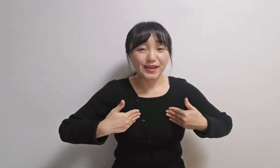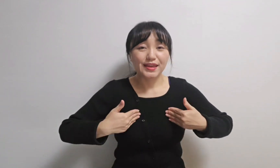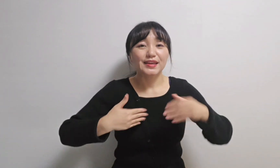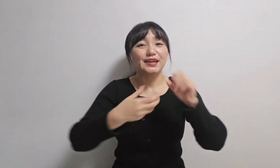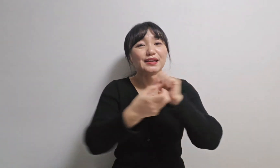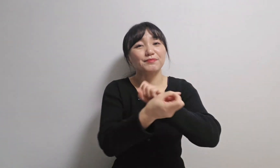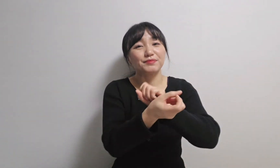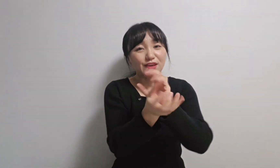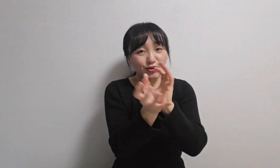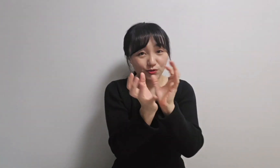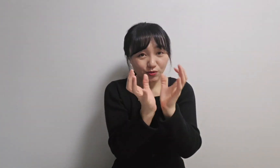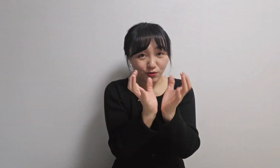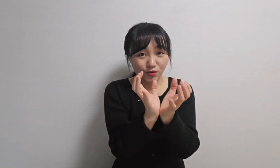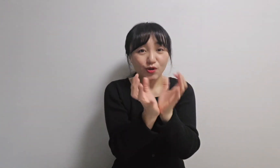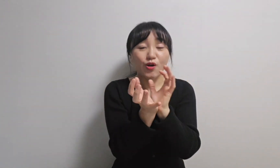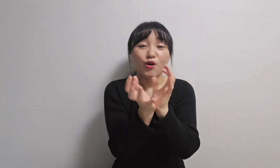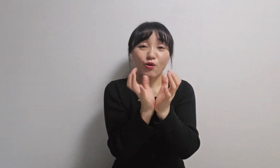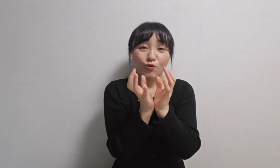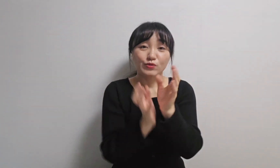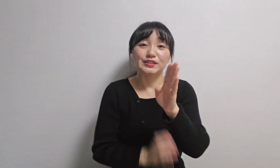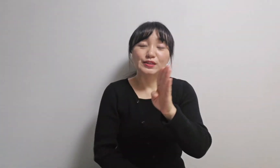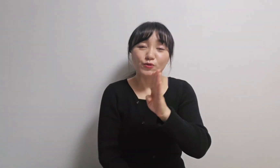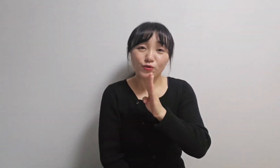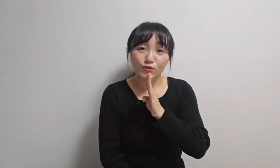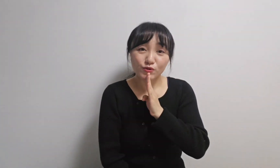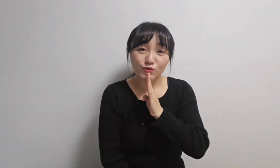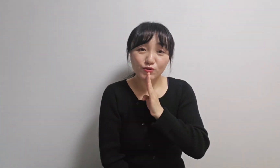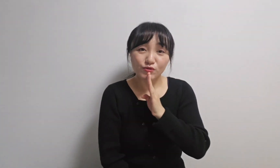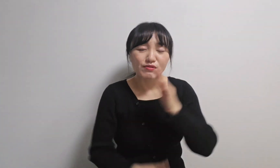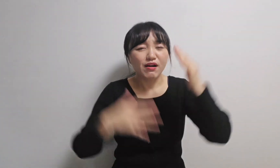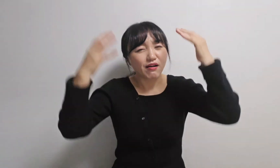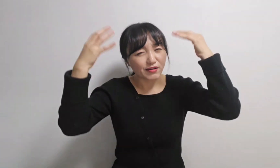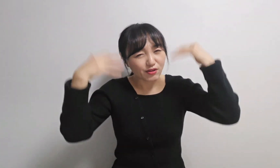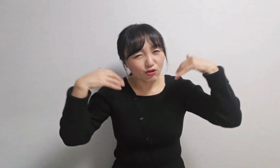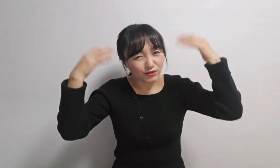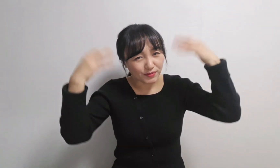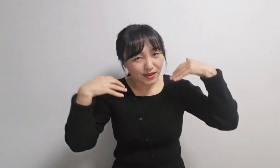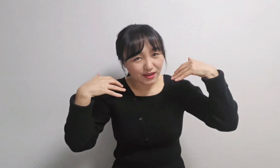봄에 피어도 꽃이 고, 여름에